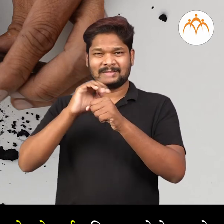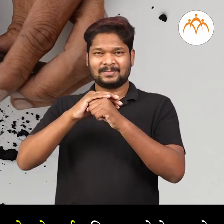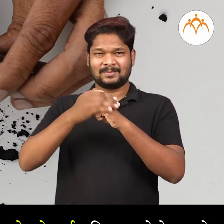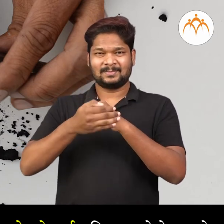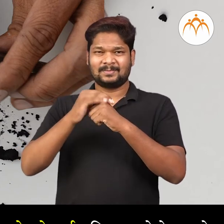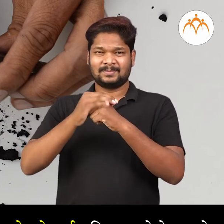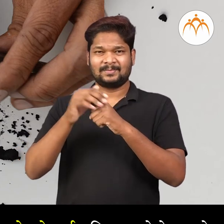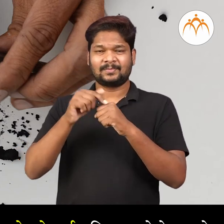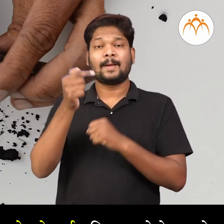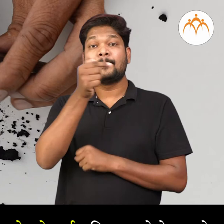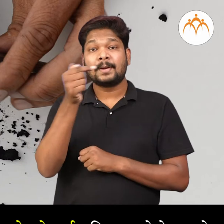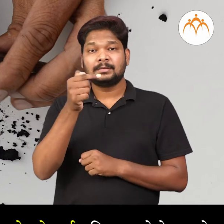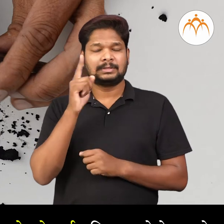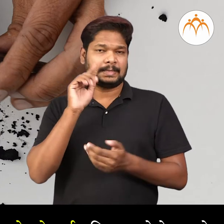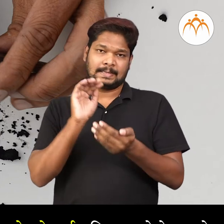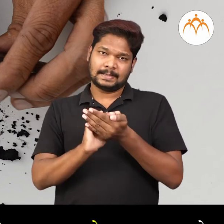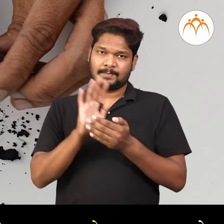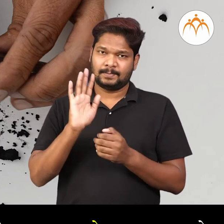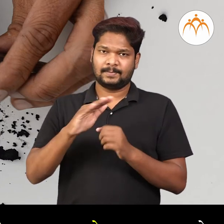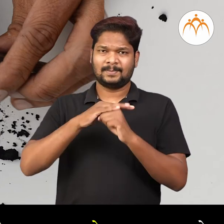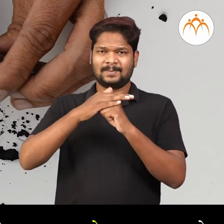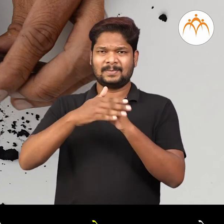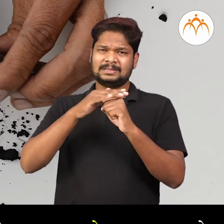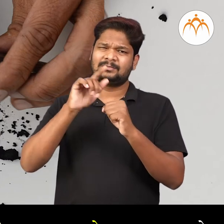इलेक्ट्रोलाइट चिकित्सालय स्थित